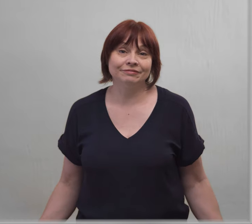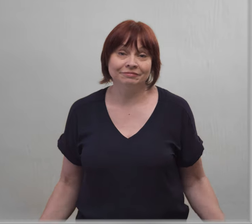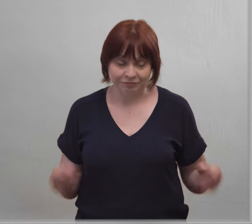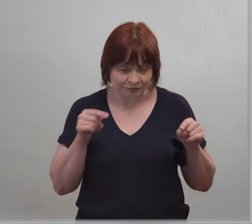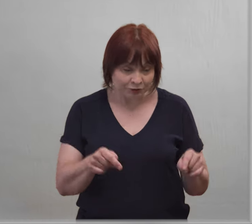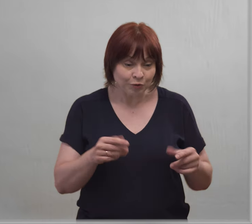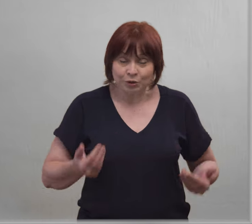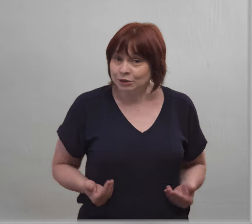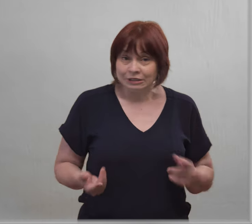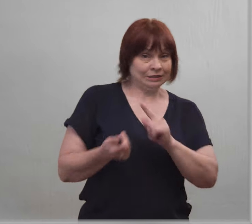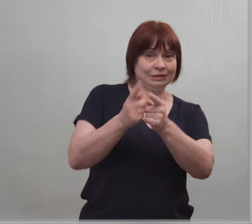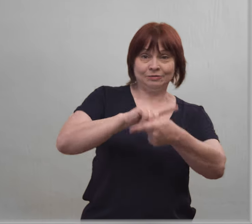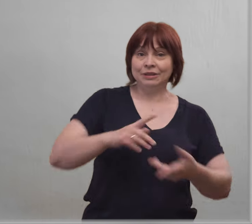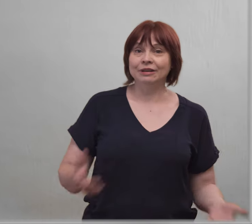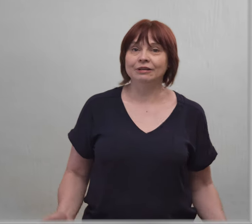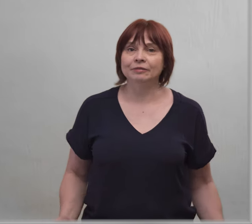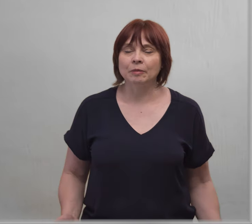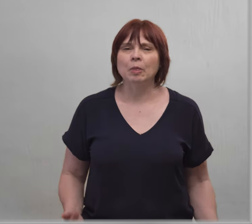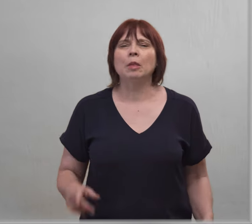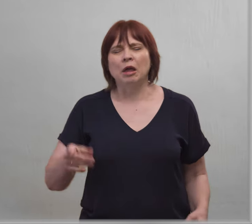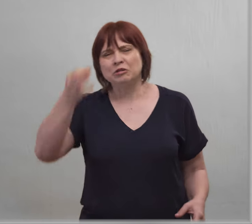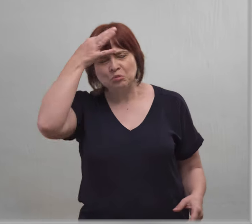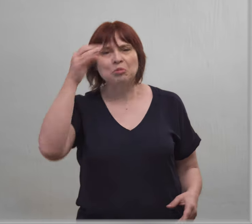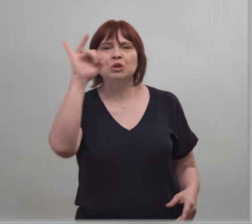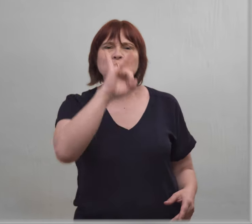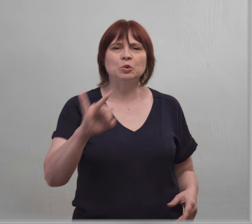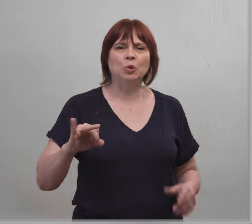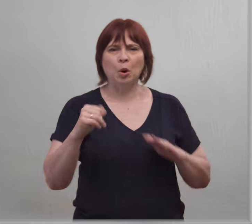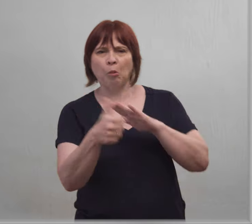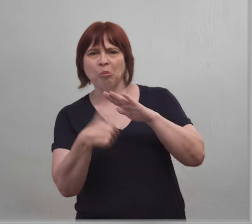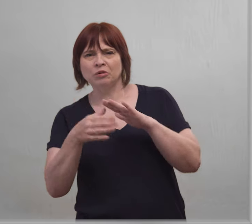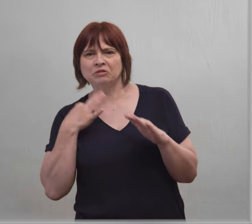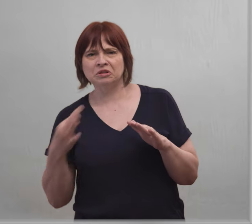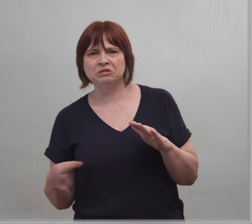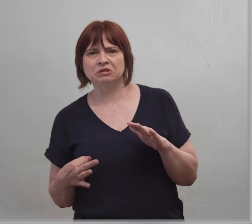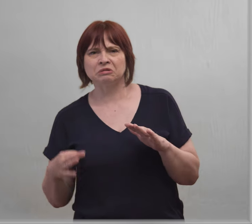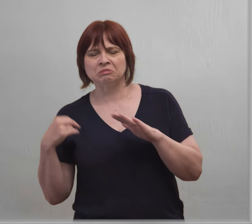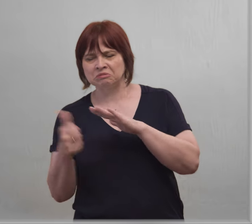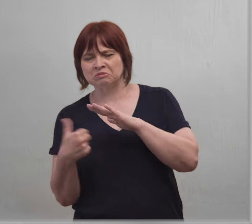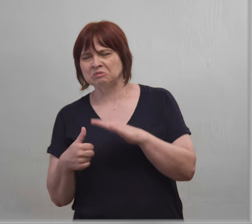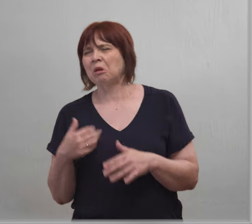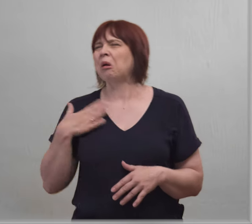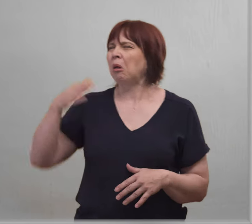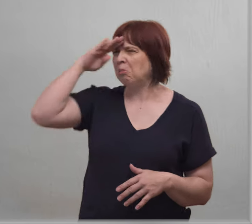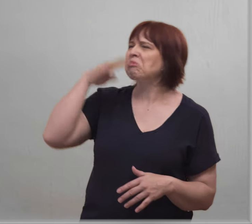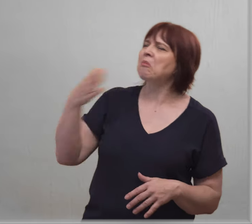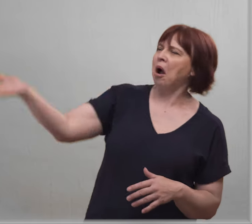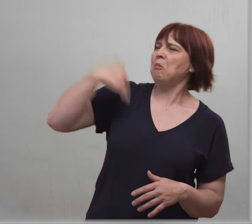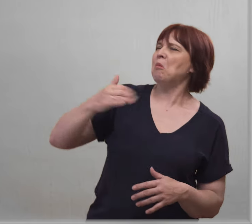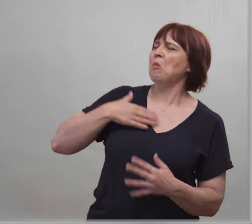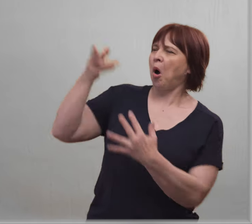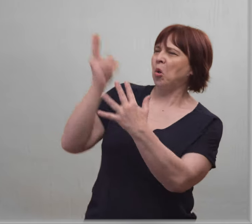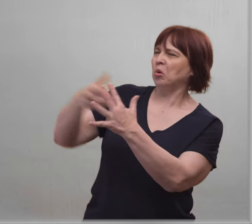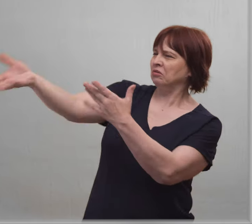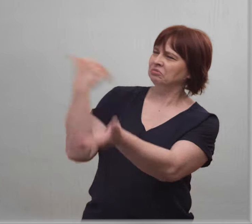Мы преобразили. Блудный сын приходит и берет свою долю. И